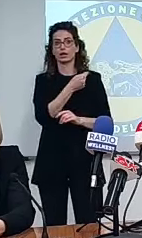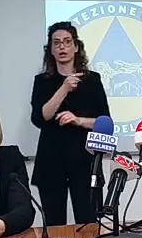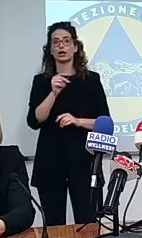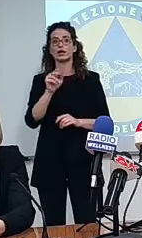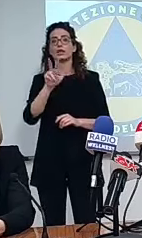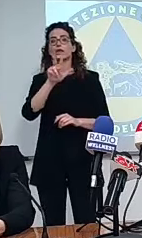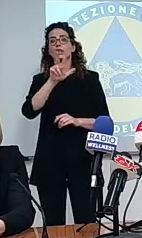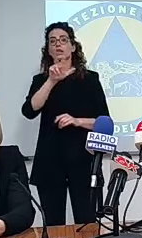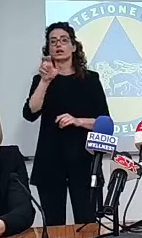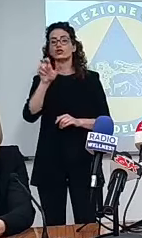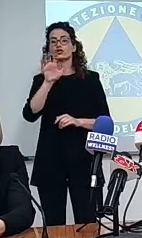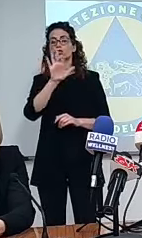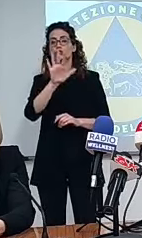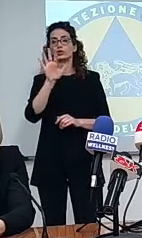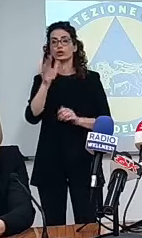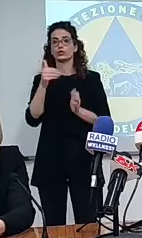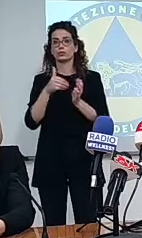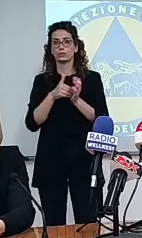355.000.